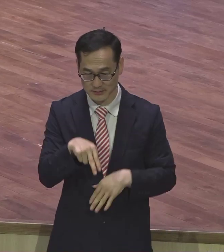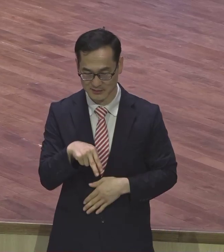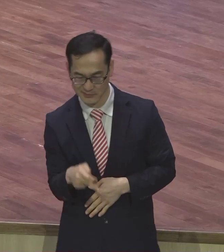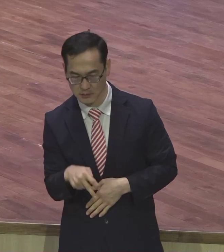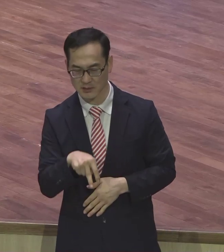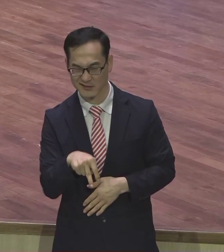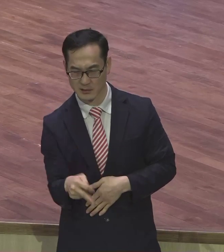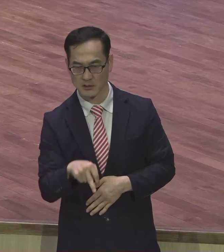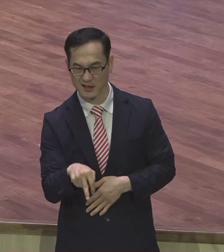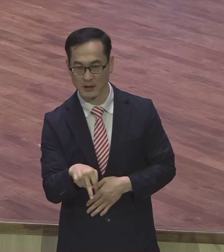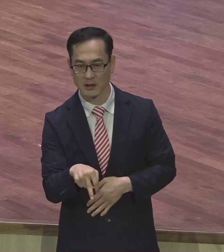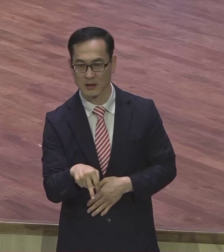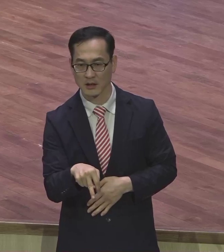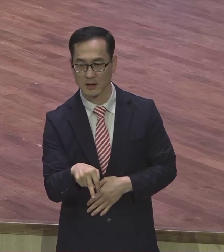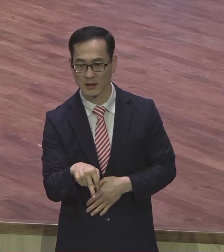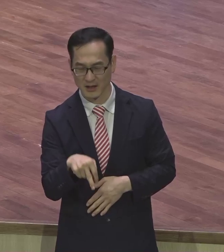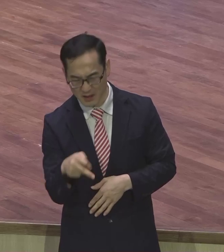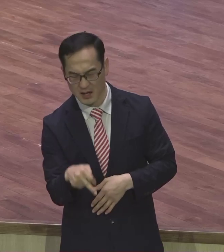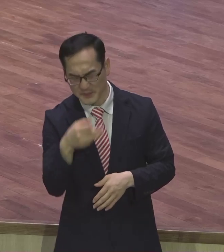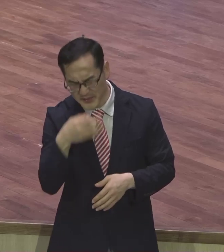길에서 달리는 것보다 낫다.